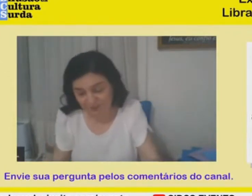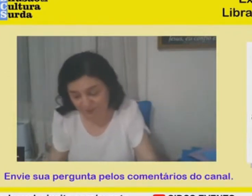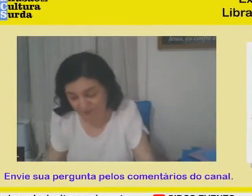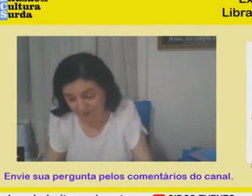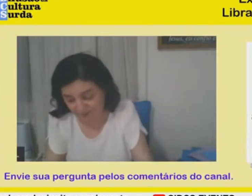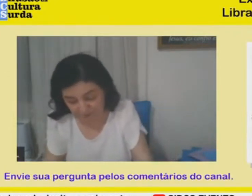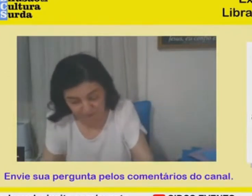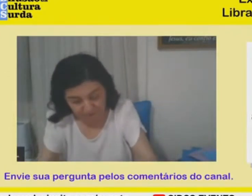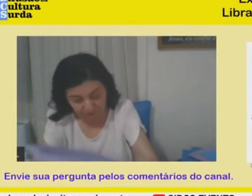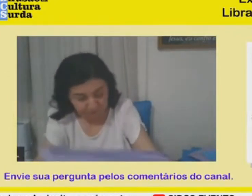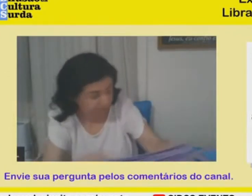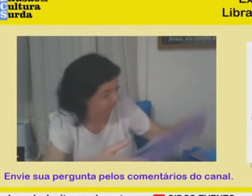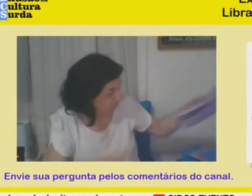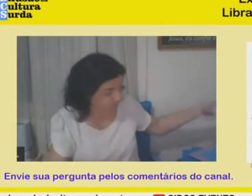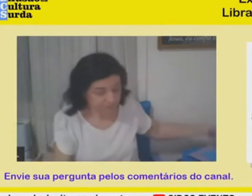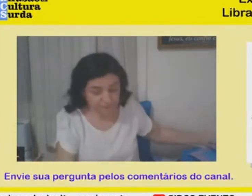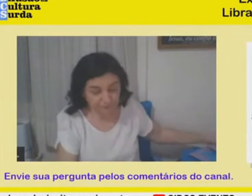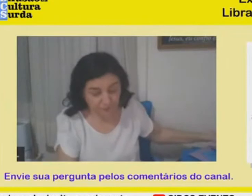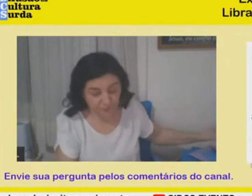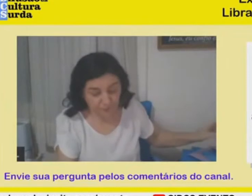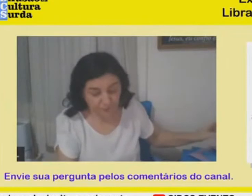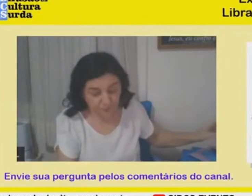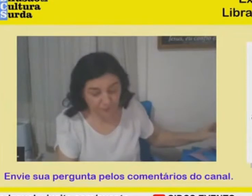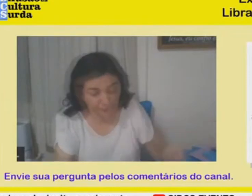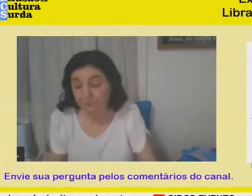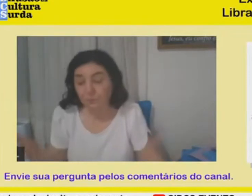É diferente.